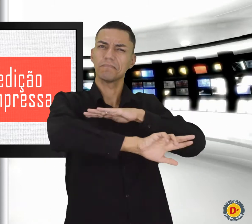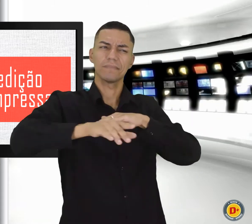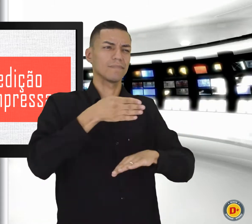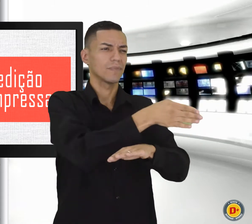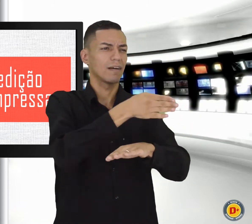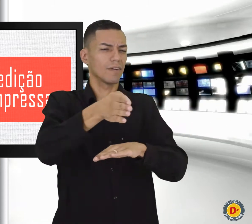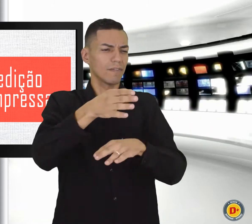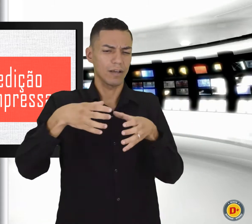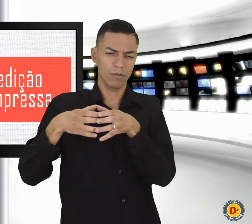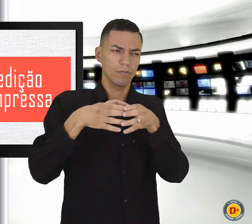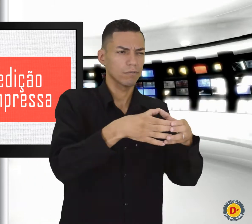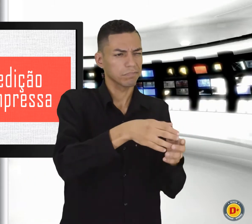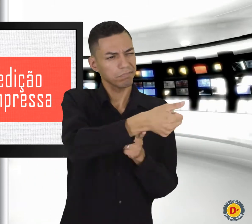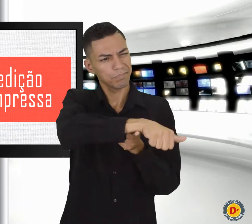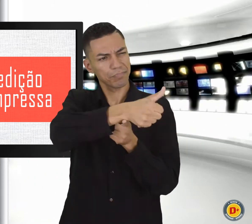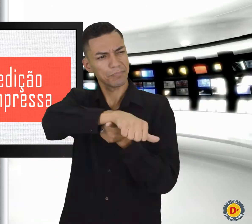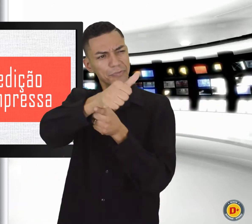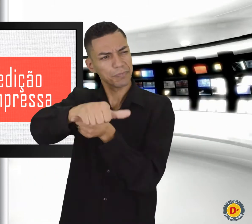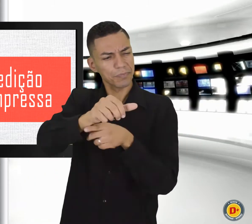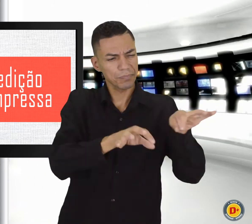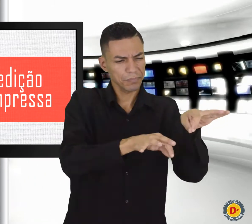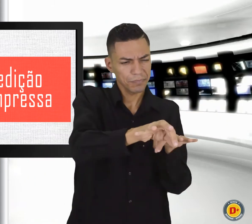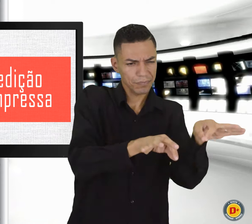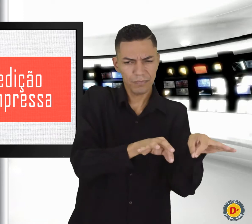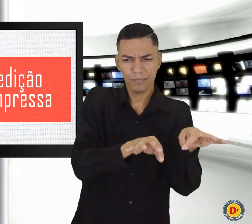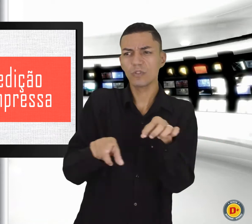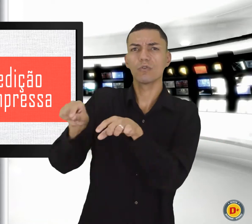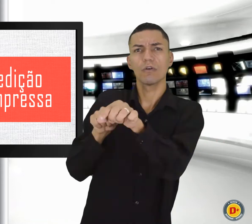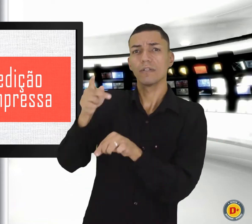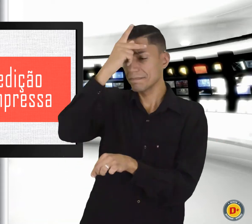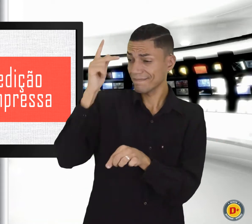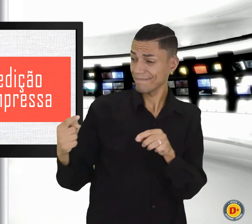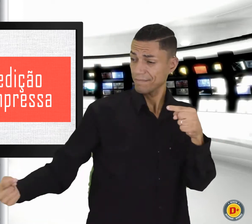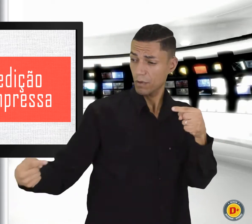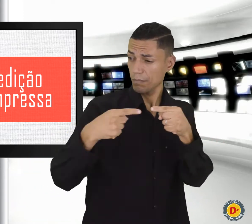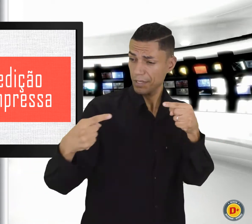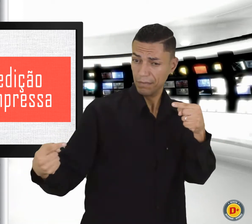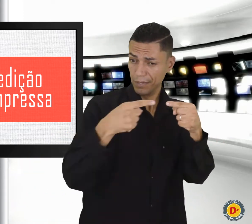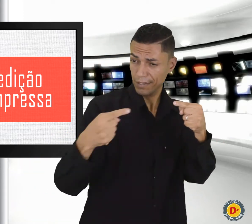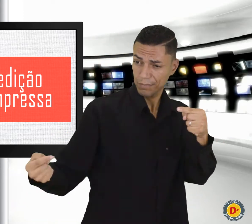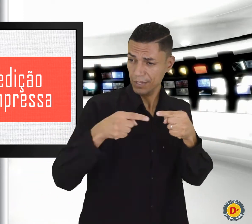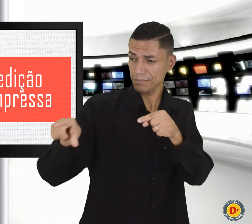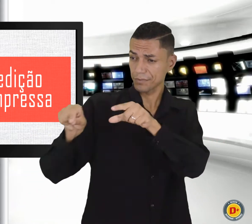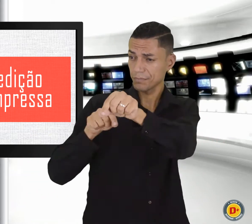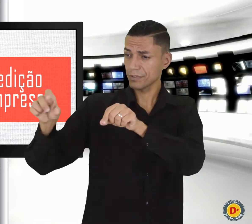uma equipe técnica que recebe pessoas com o perfil descrito acima, as quais passa a prestar